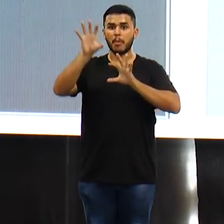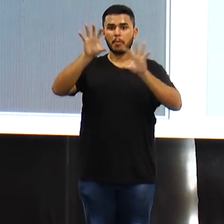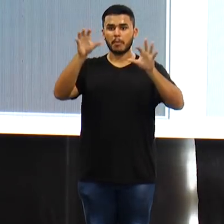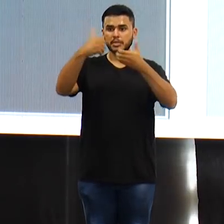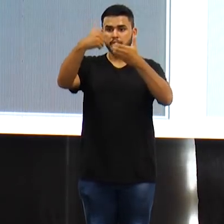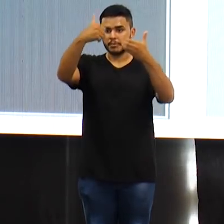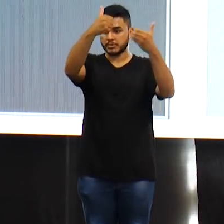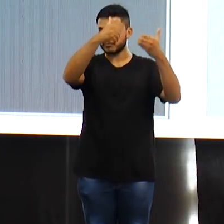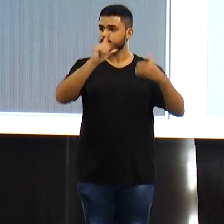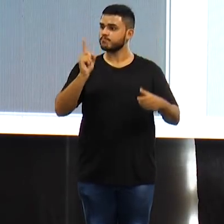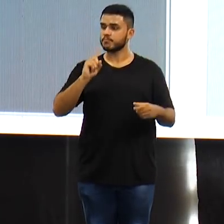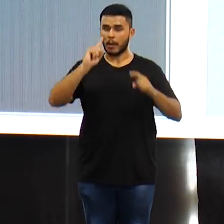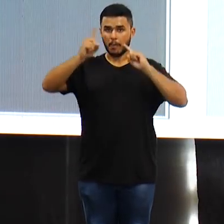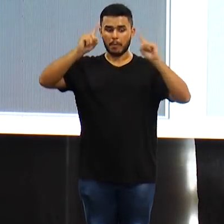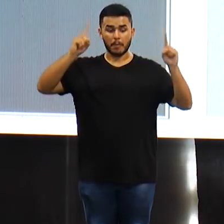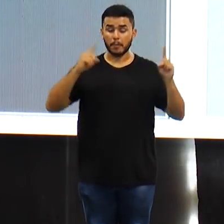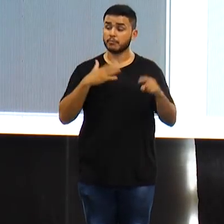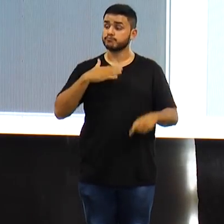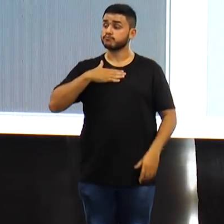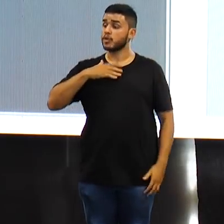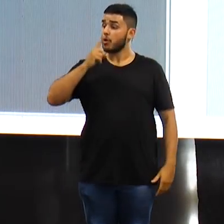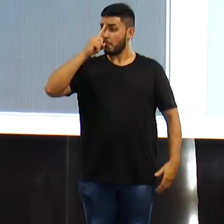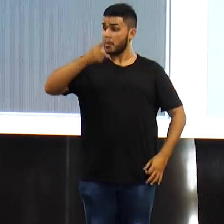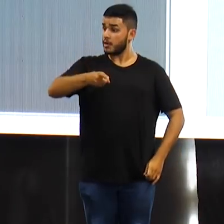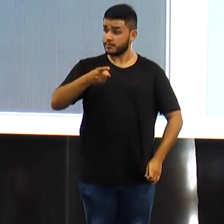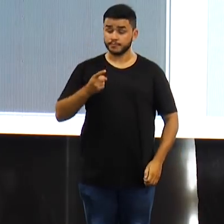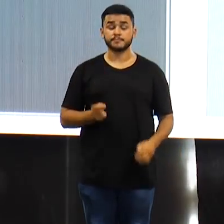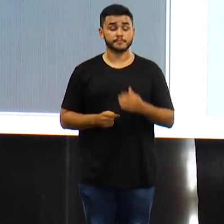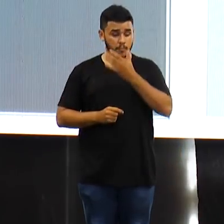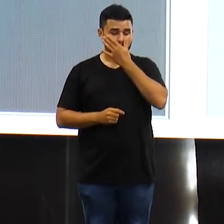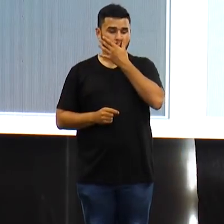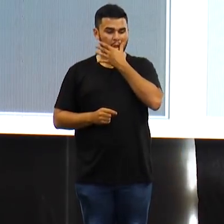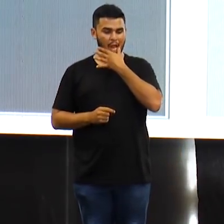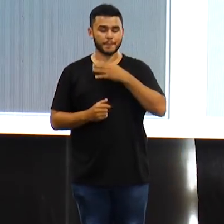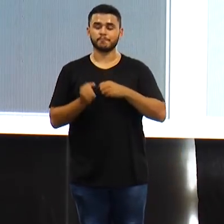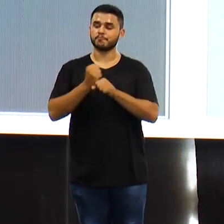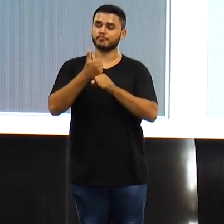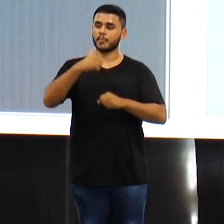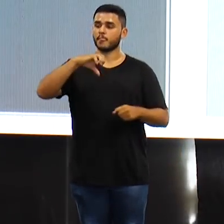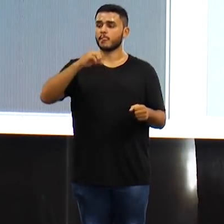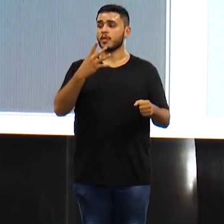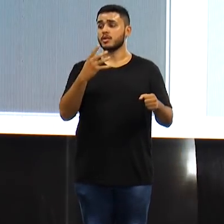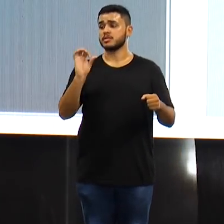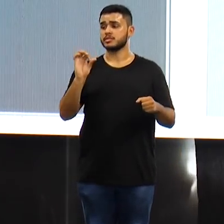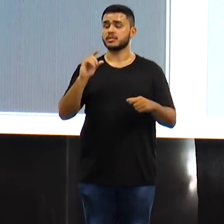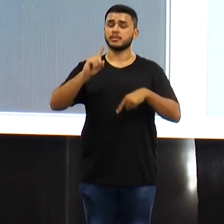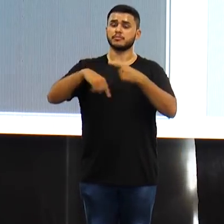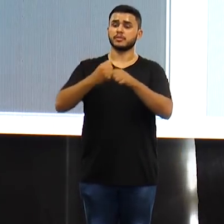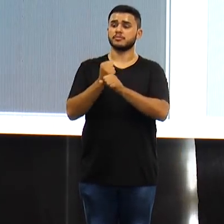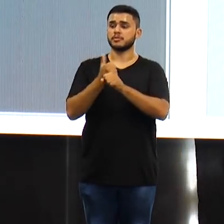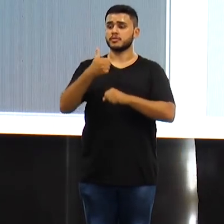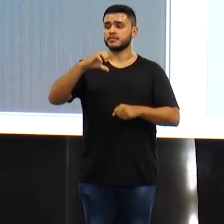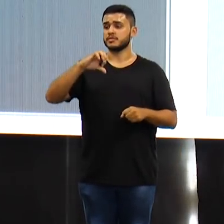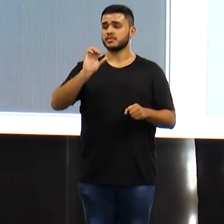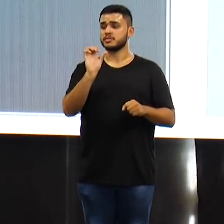em 37. Bom, aí você tem a Constituição de 46, você vai ter a Constituição de 67 e a de